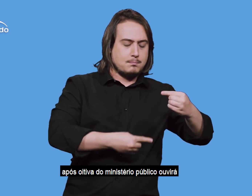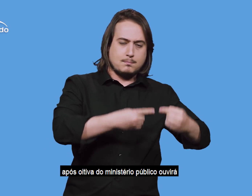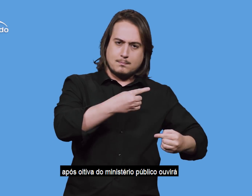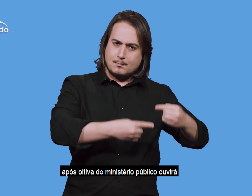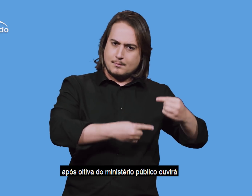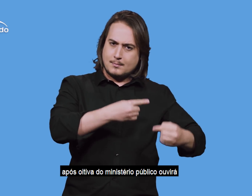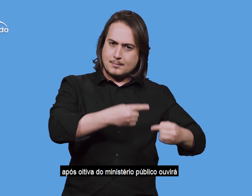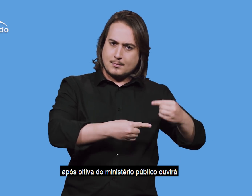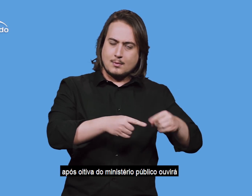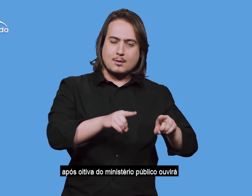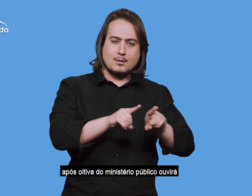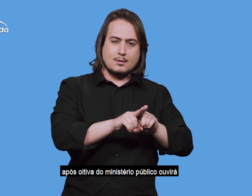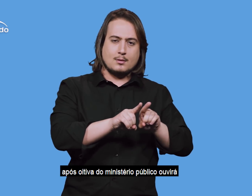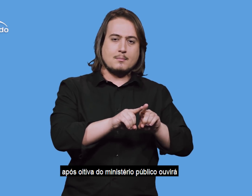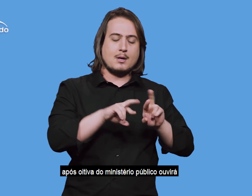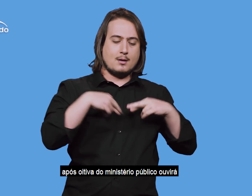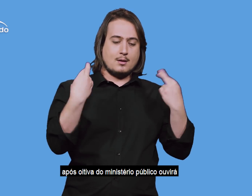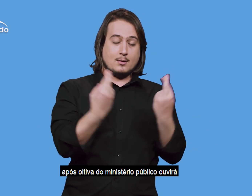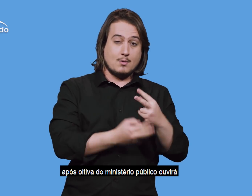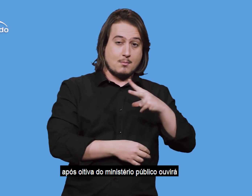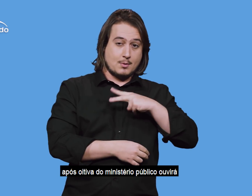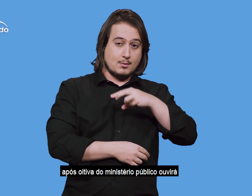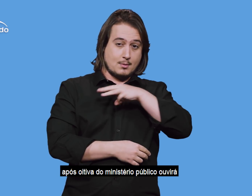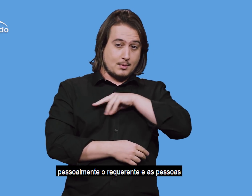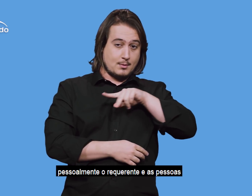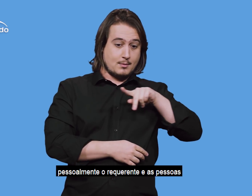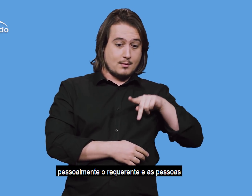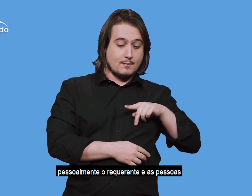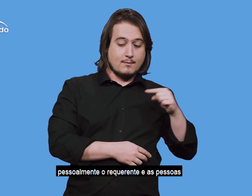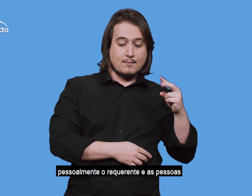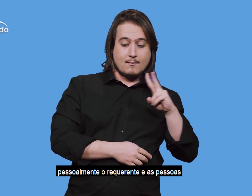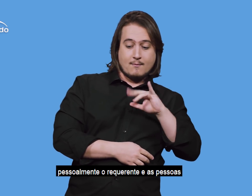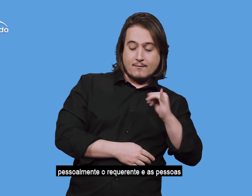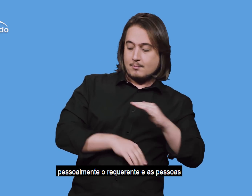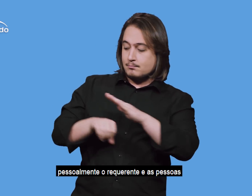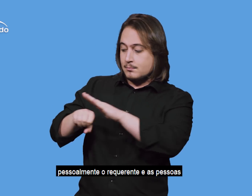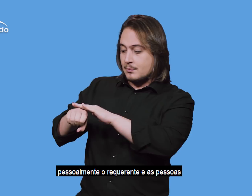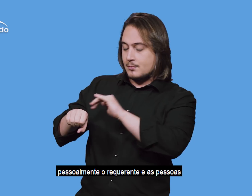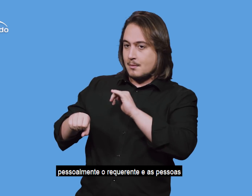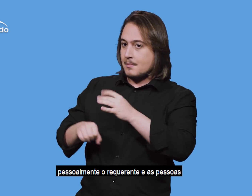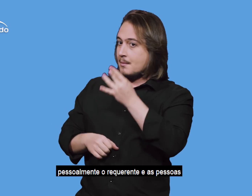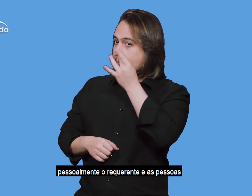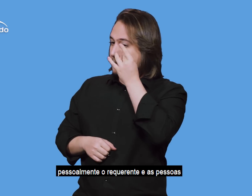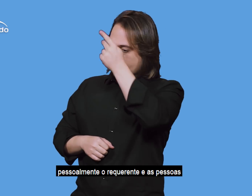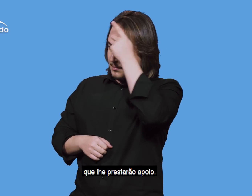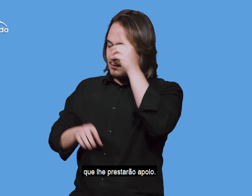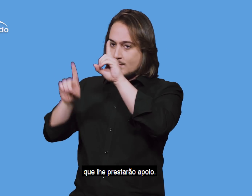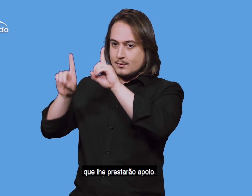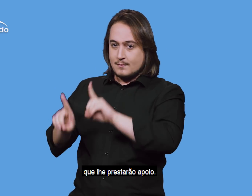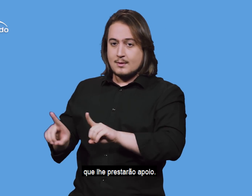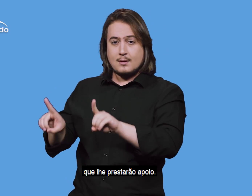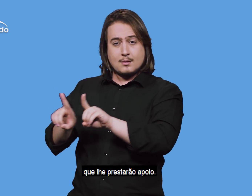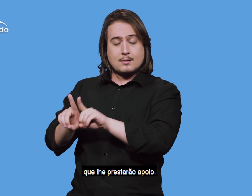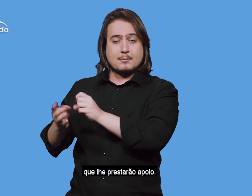oitiva do ministério público ouvirá pessoalmente o requerente e as pessoas que prestaram apoio